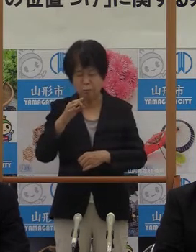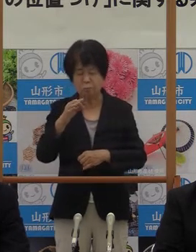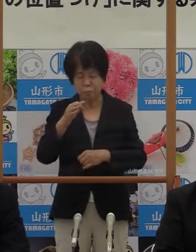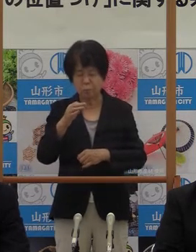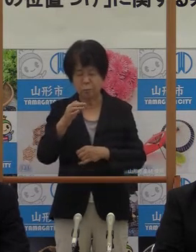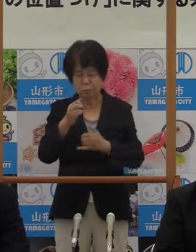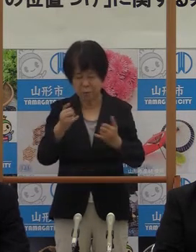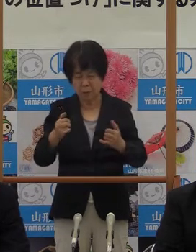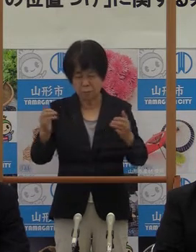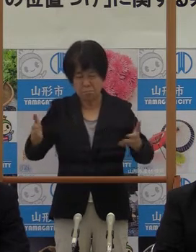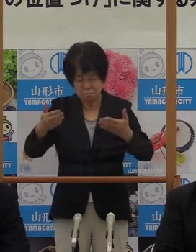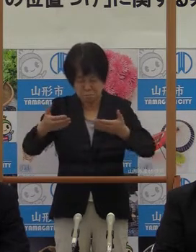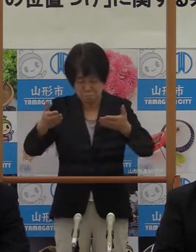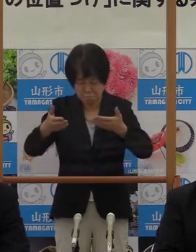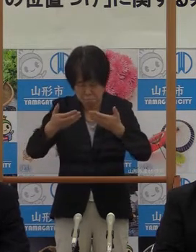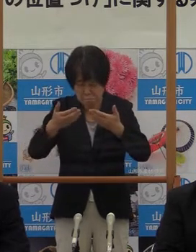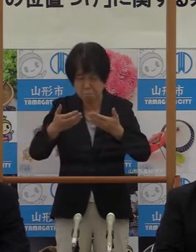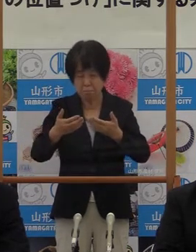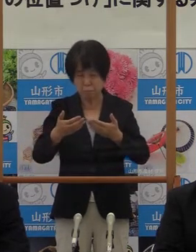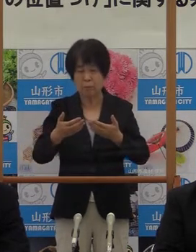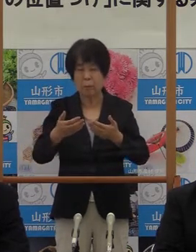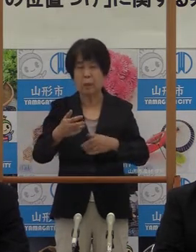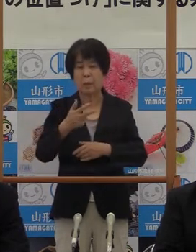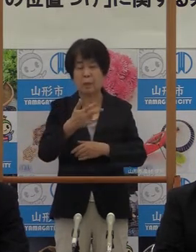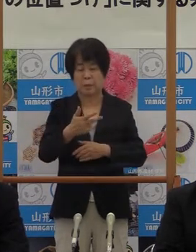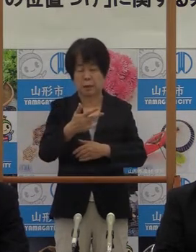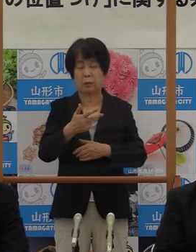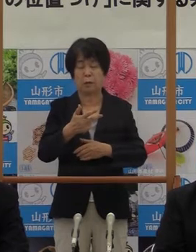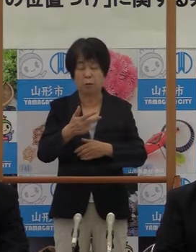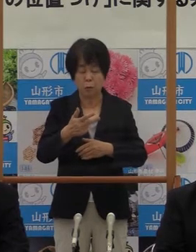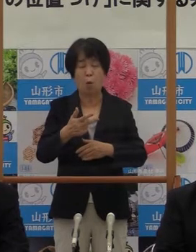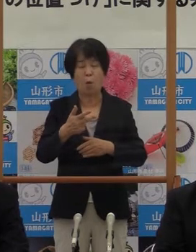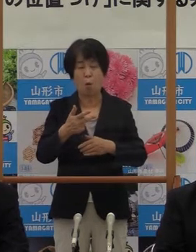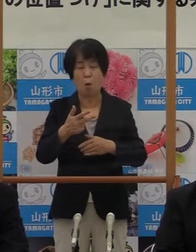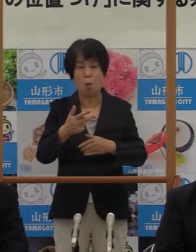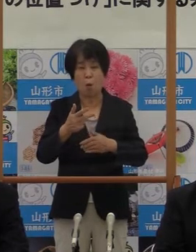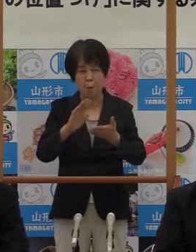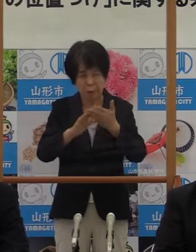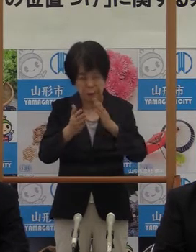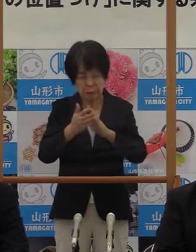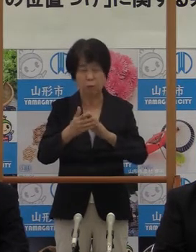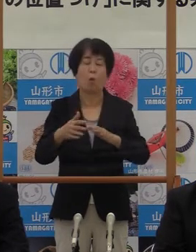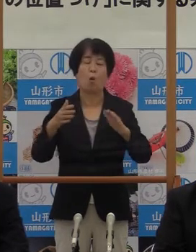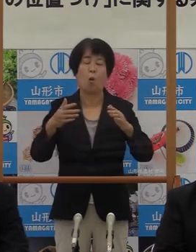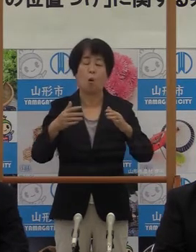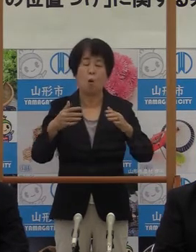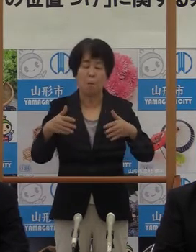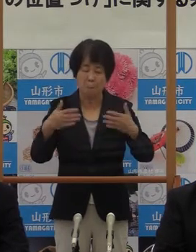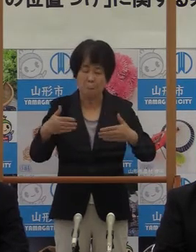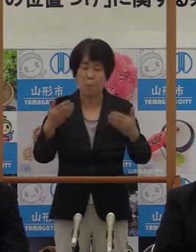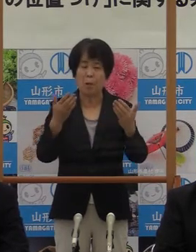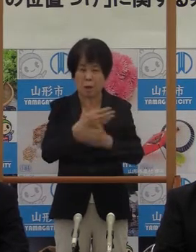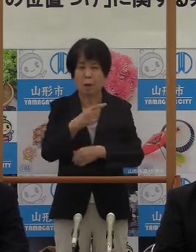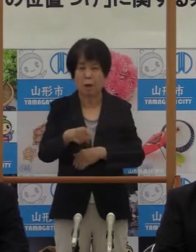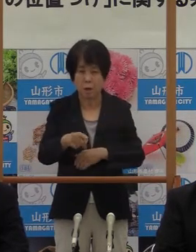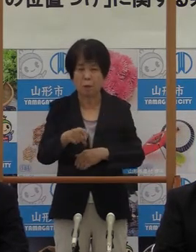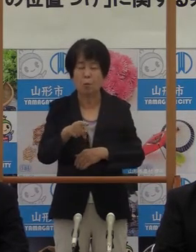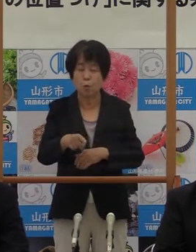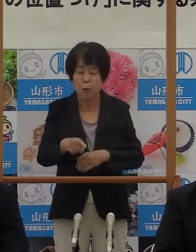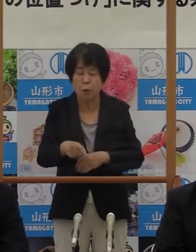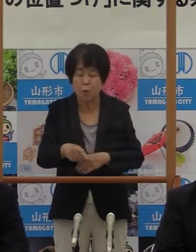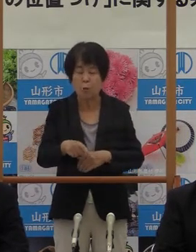そうしたものに、また中心市街地の活性化、そうしたものに資するようなことをですね、この調査の中から見出